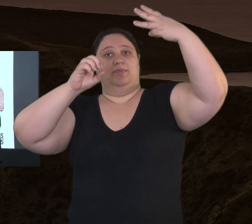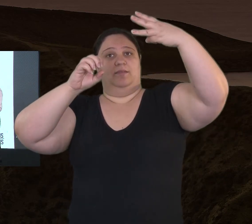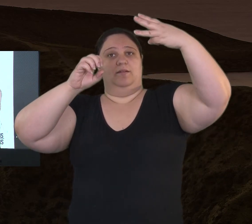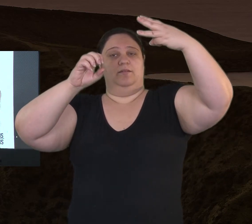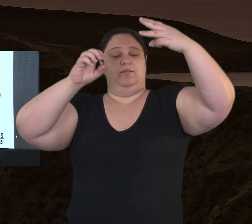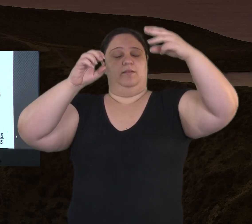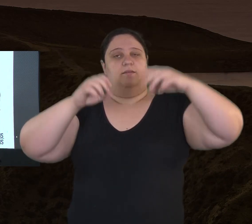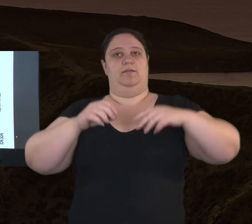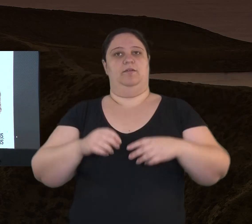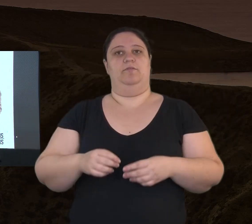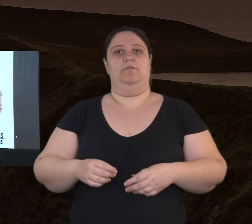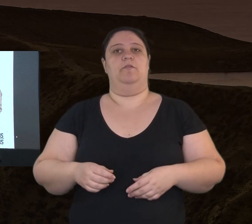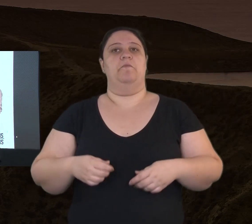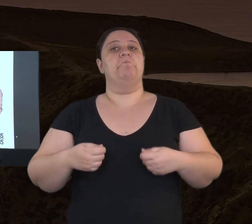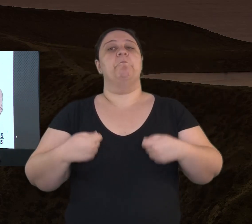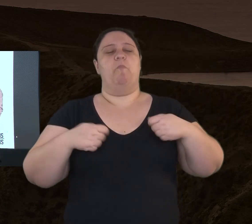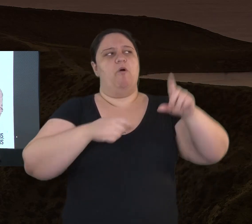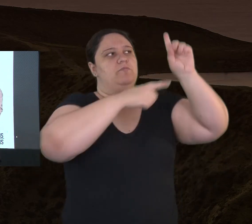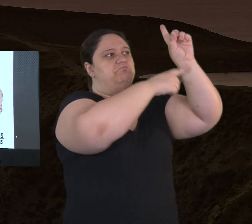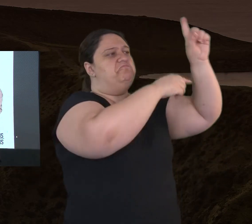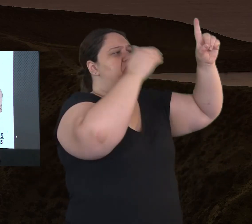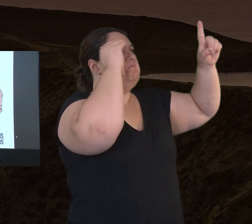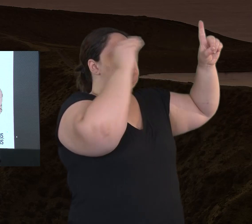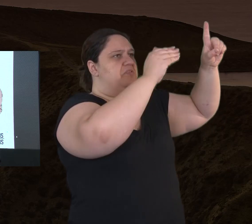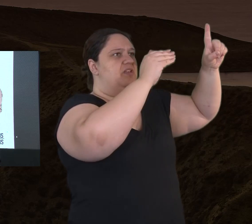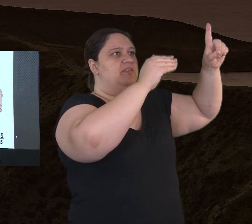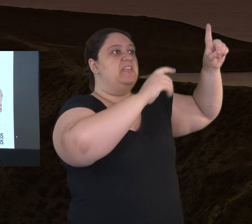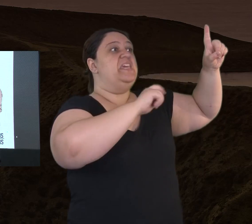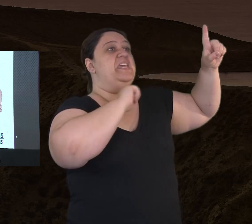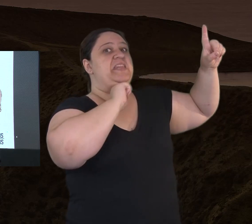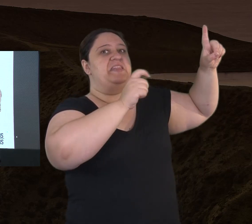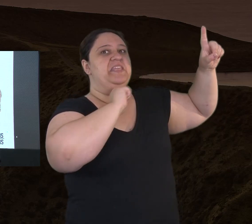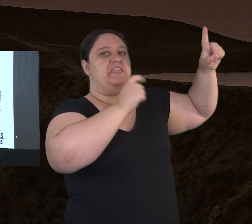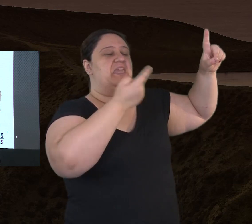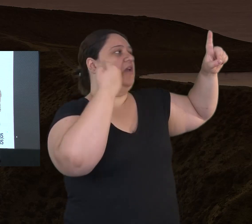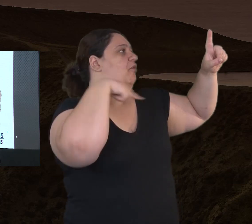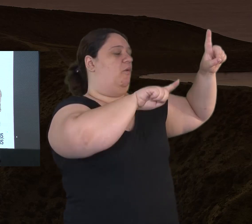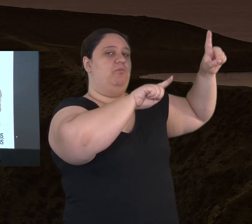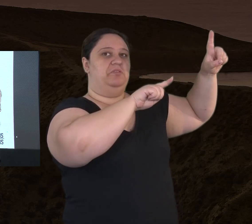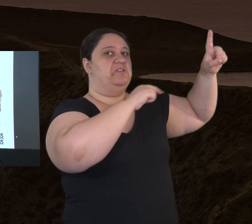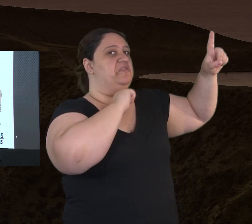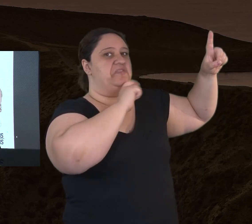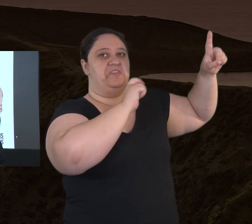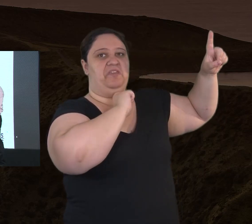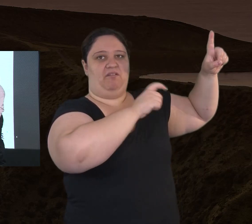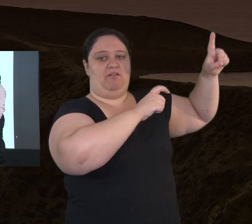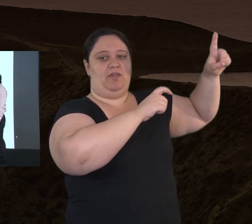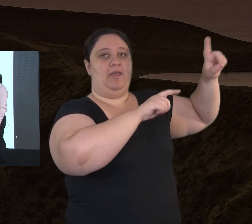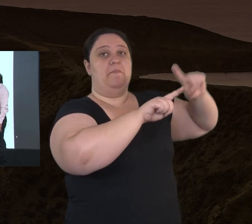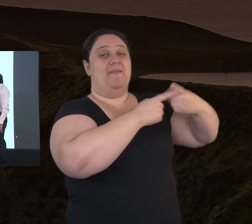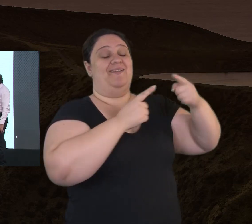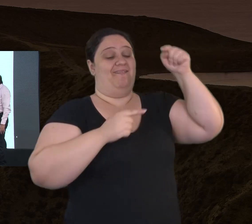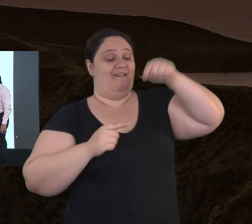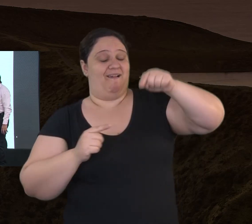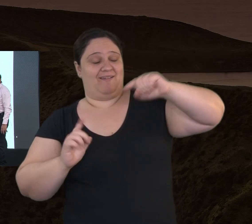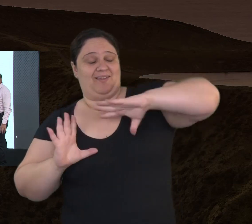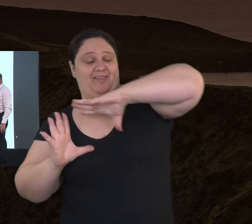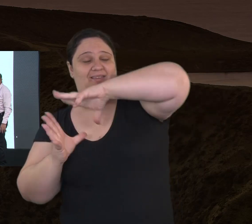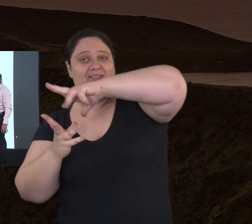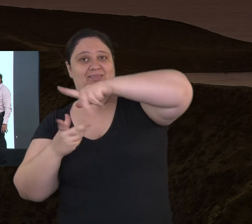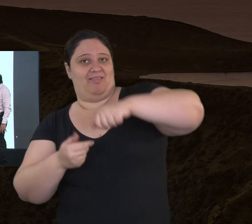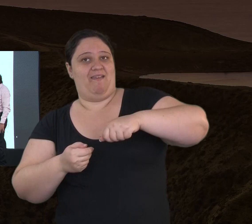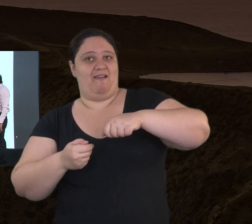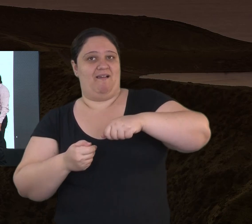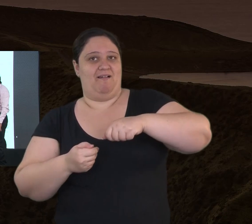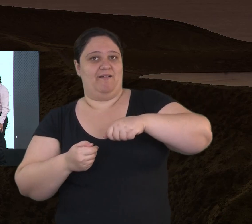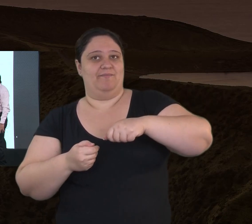vontade, ninguém o perturba, ninguém fala nenhuma palavra contrária. Aqui ele tem encabeçamento, mas aqui na terra ele não